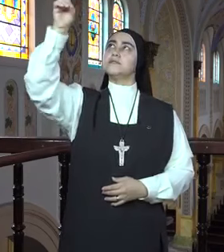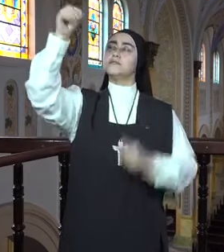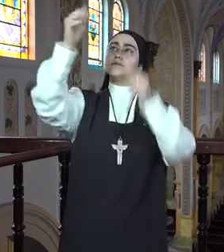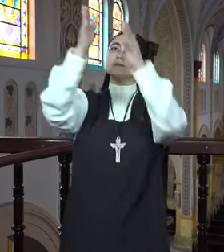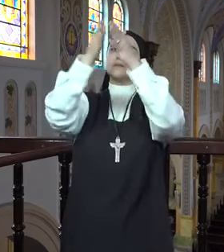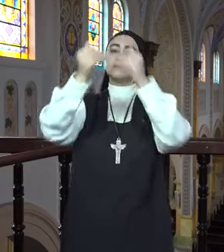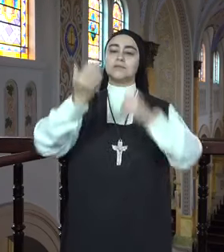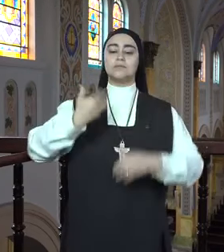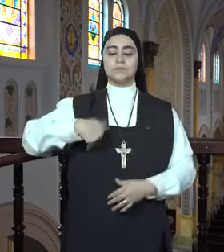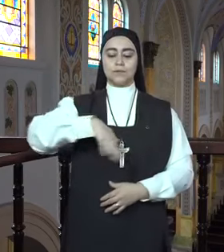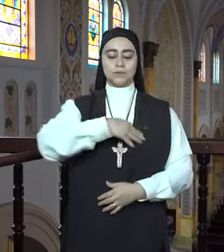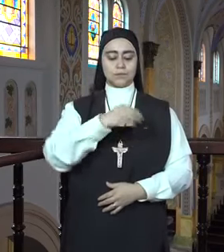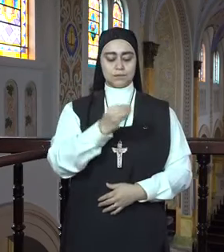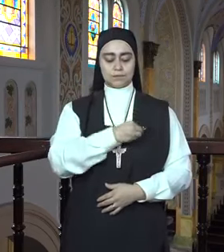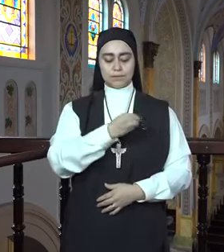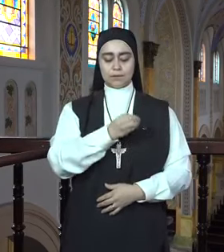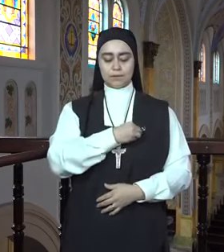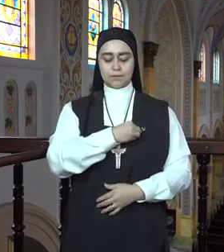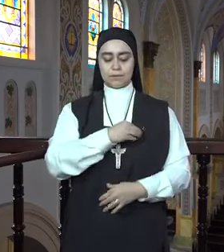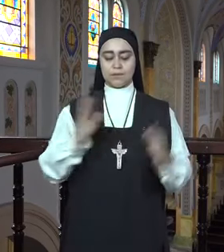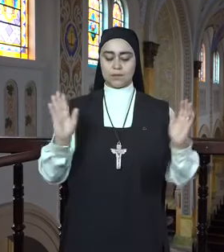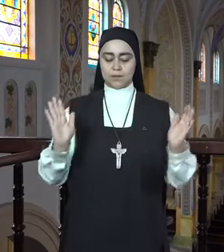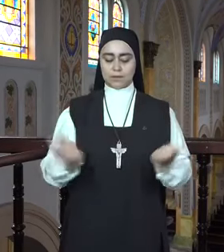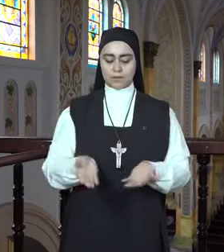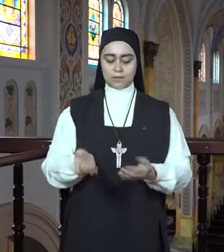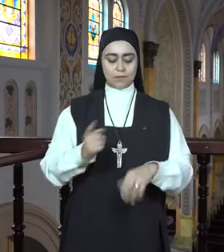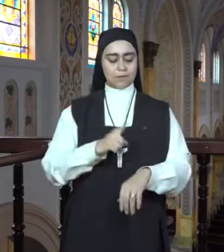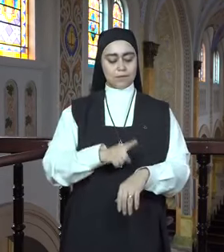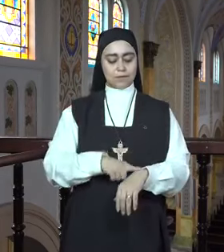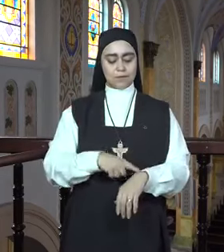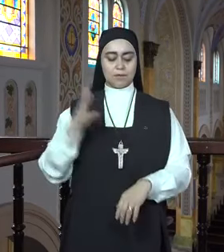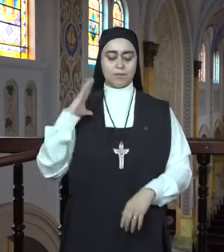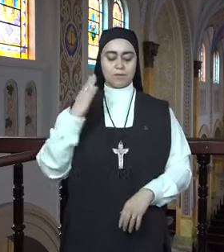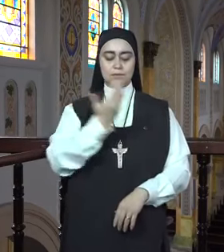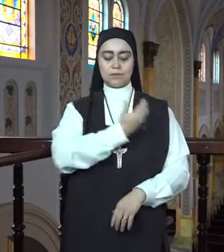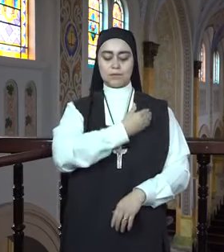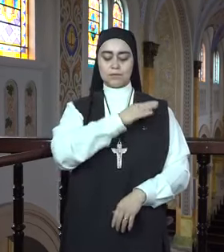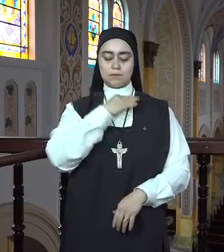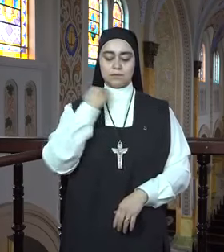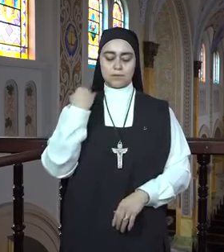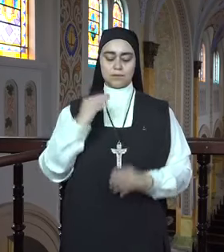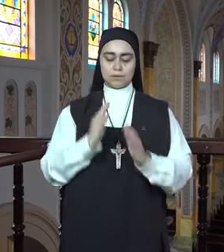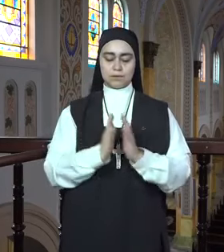Deus, rogai por nós, pecadores, agora e na hora de nossa morte.